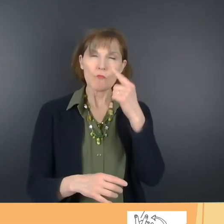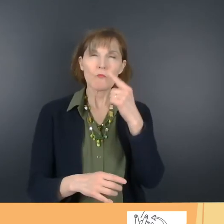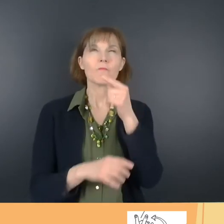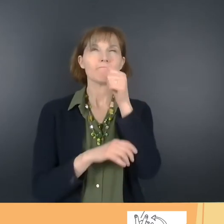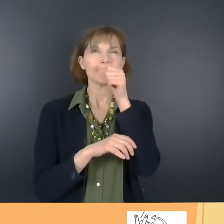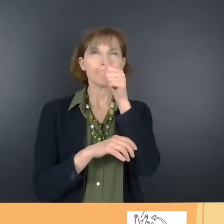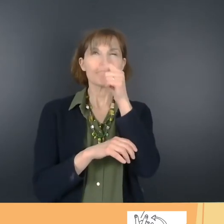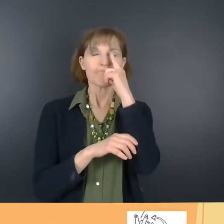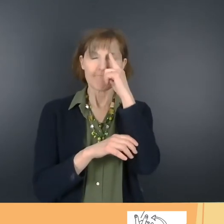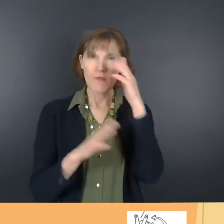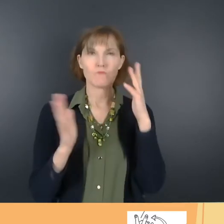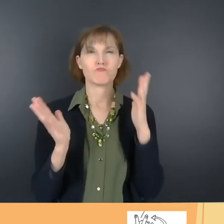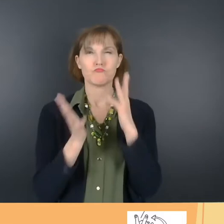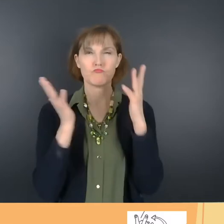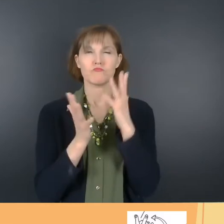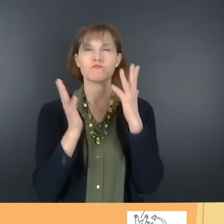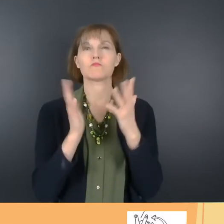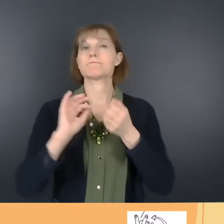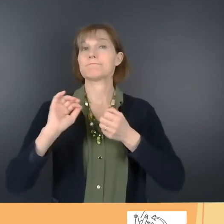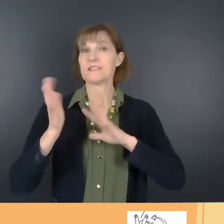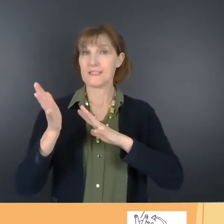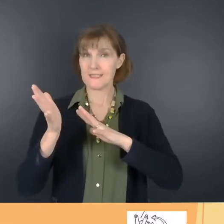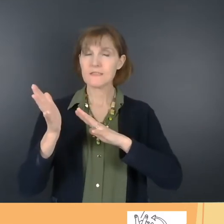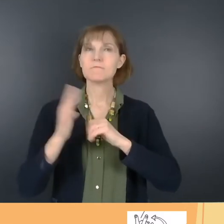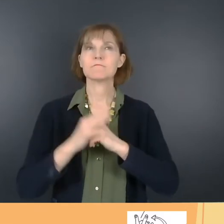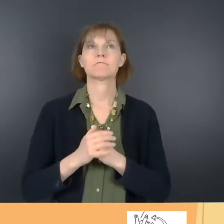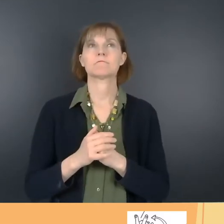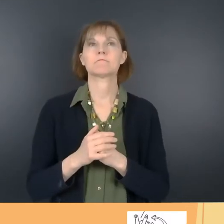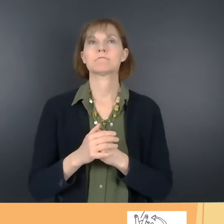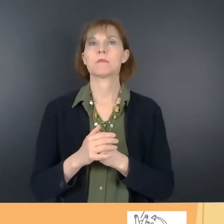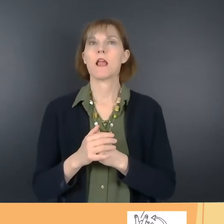sur la promotion de la langue des signes.